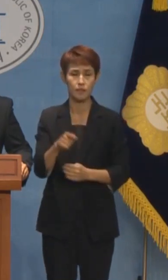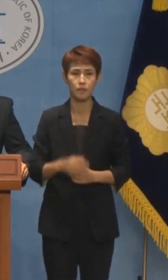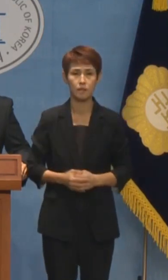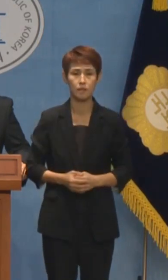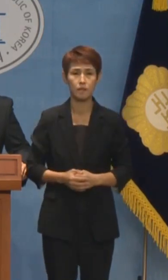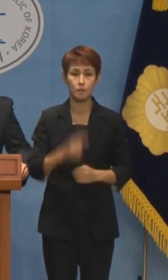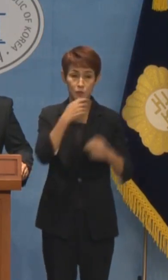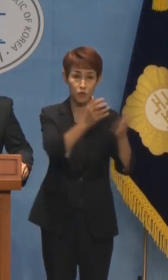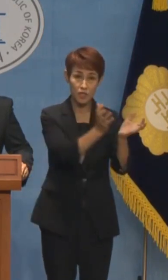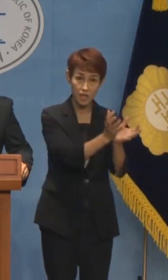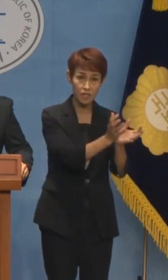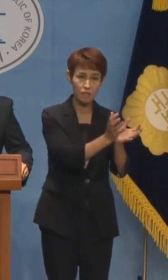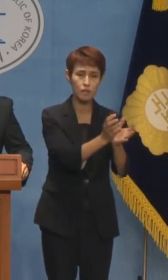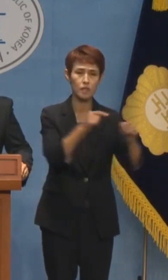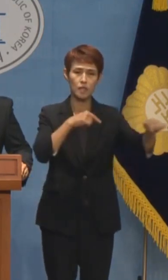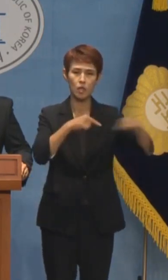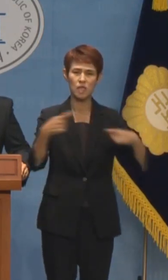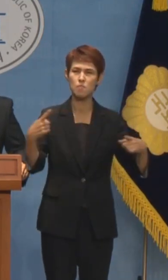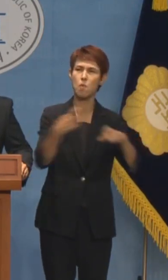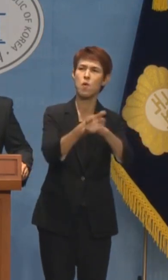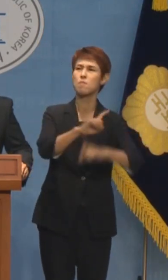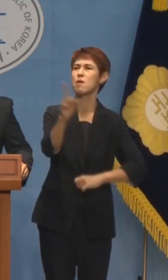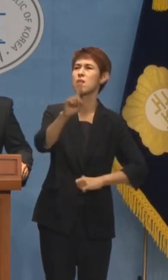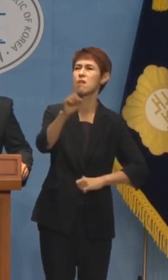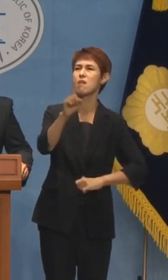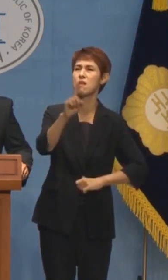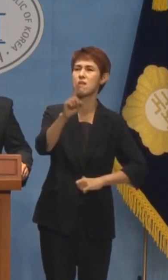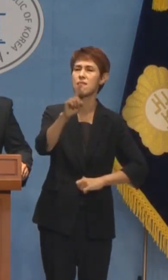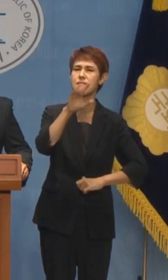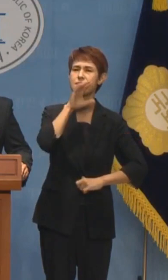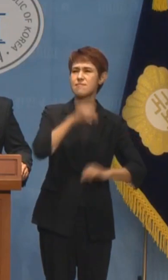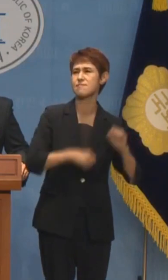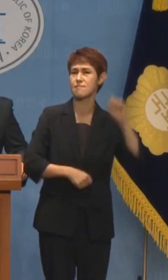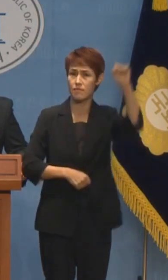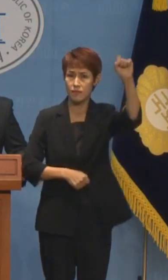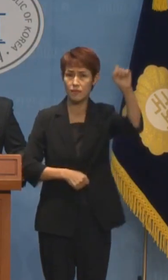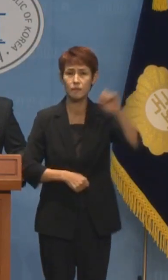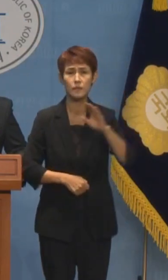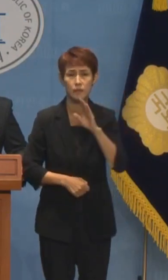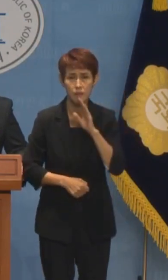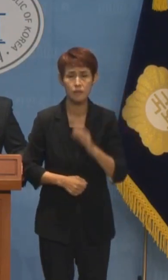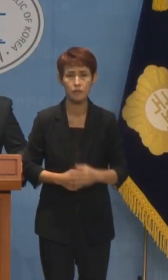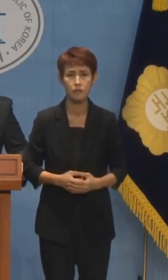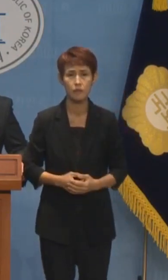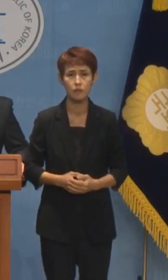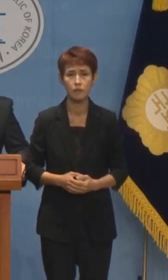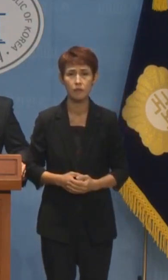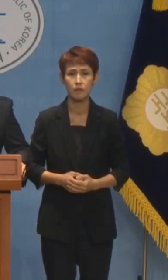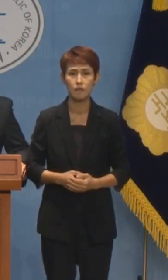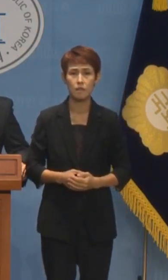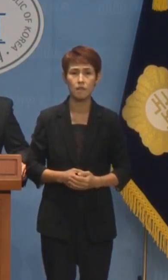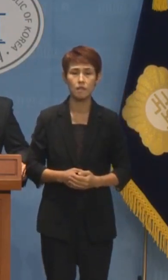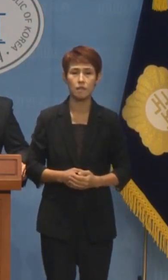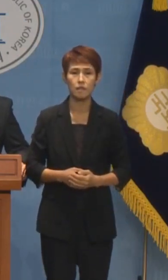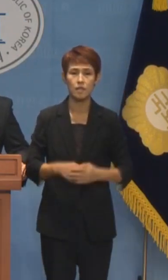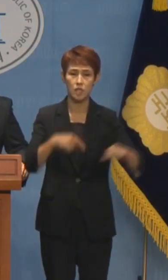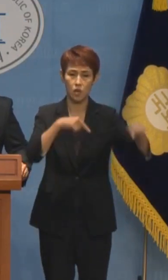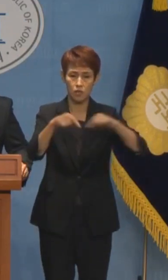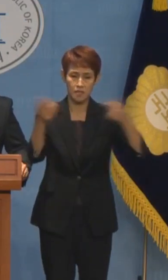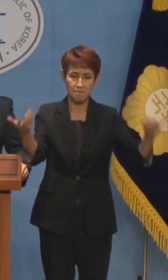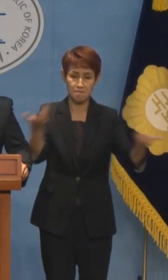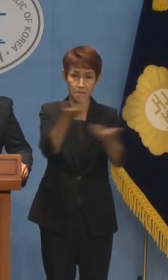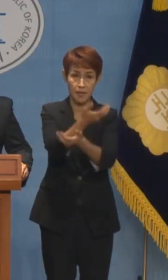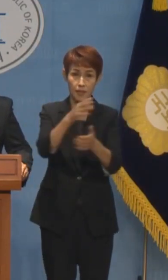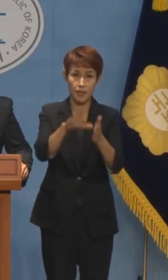민주당은 정치보복 수사하며 강하게 반발하고 있습니다 정권이 바뀐 상황에서